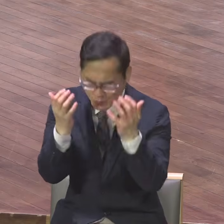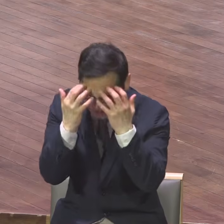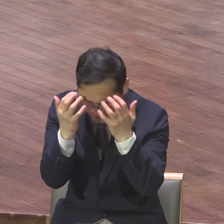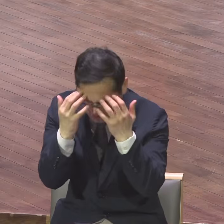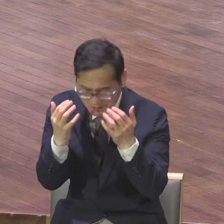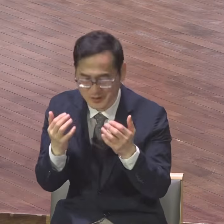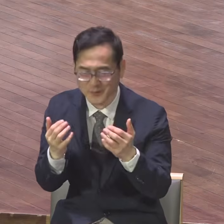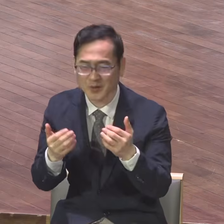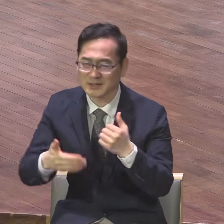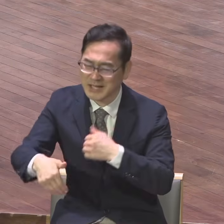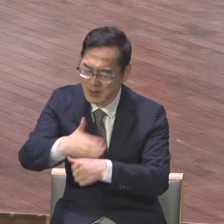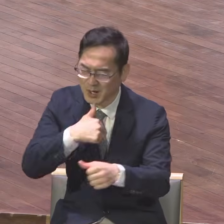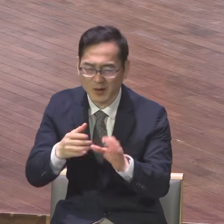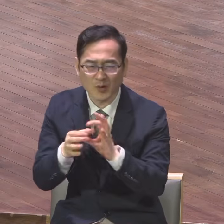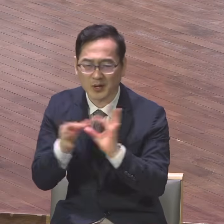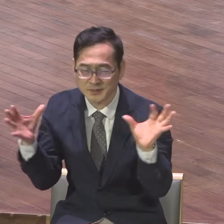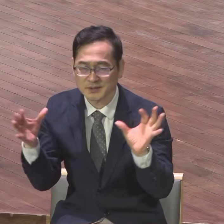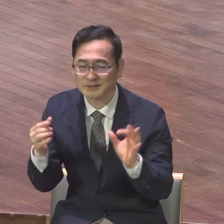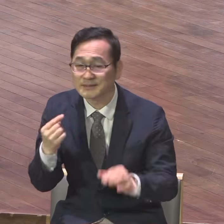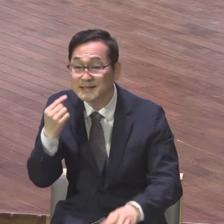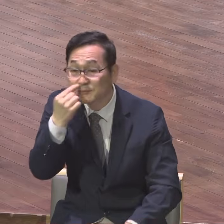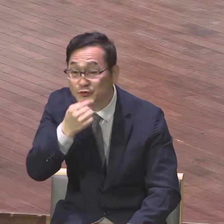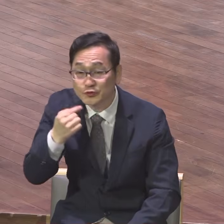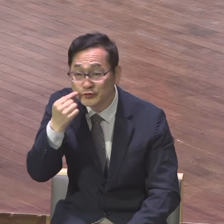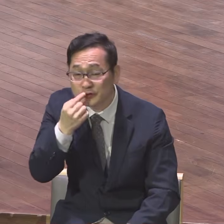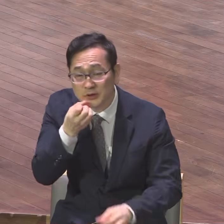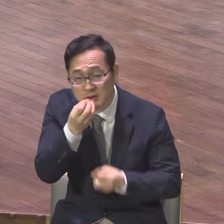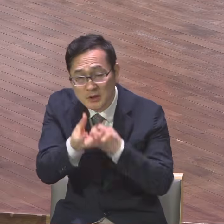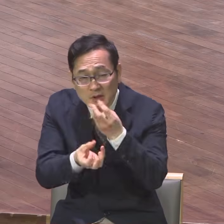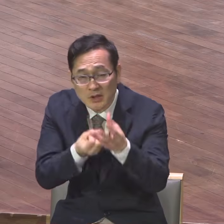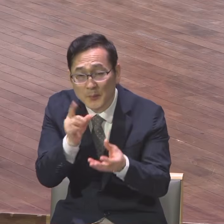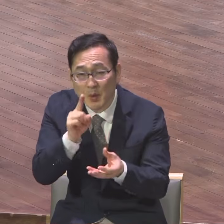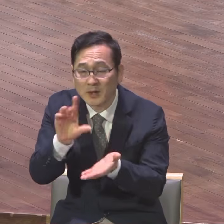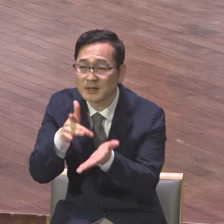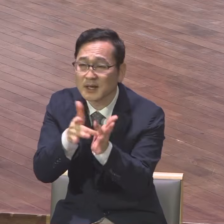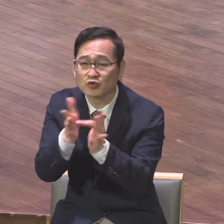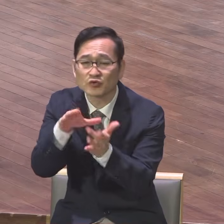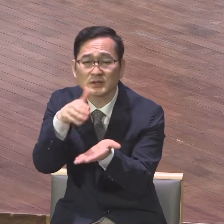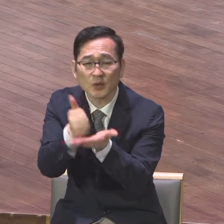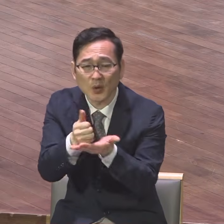어떤 상황이 있더라도 입을 통해서 바울처럼